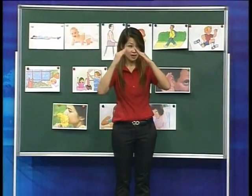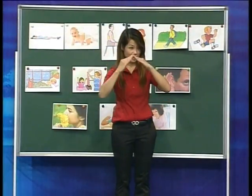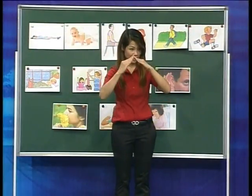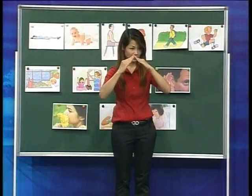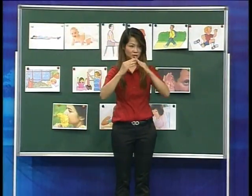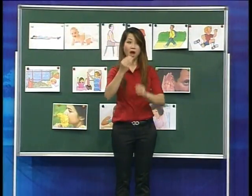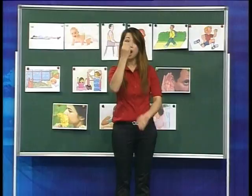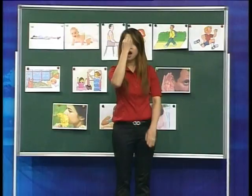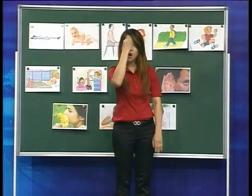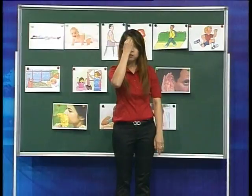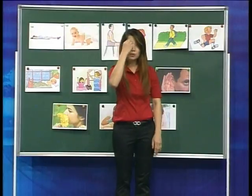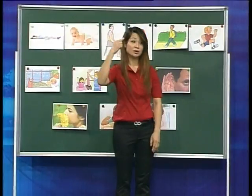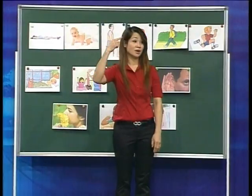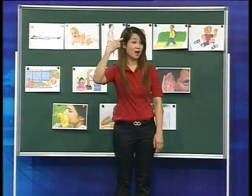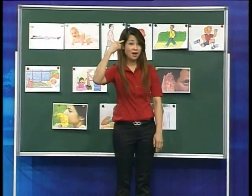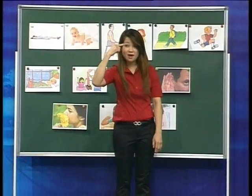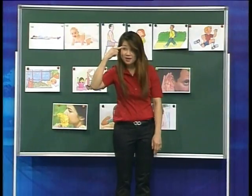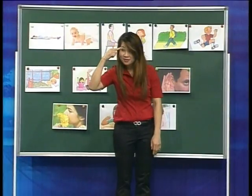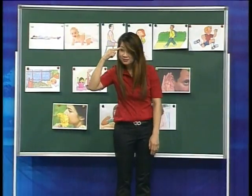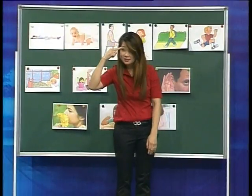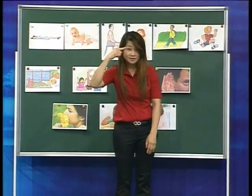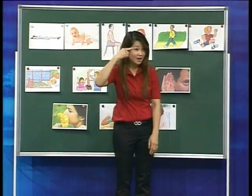Các em nhớ là về nhà Phải học thuộc bài ngày hôm nay chúng ta đã học nhé